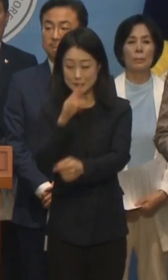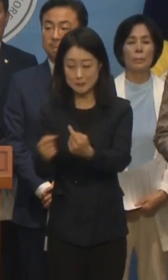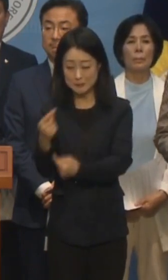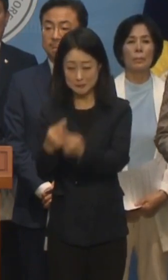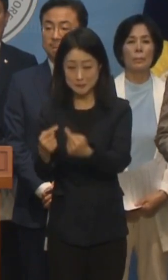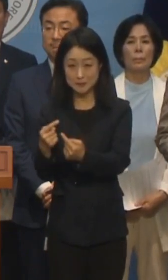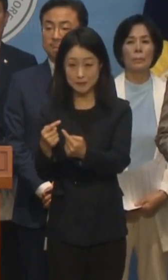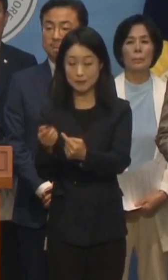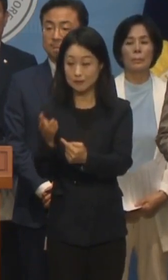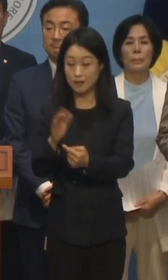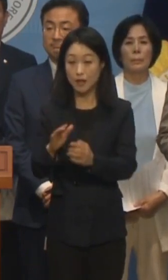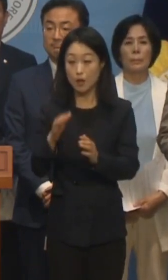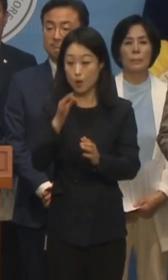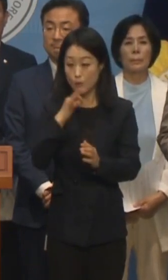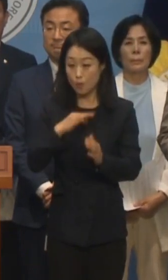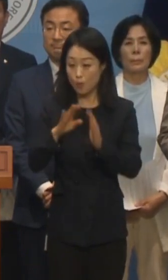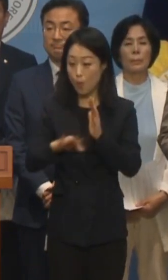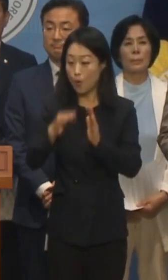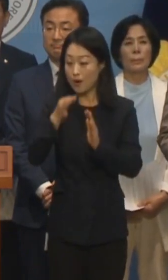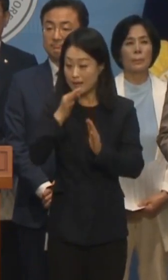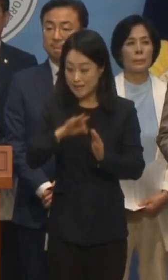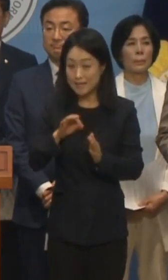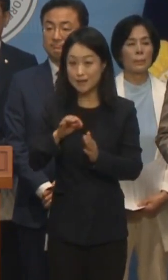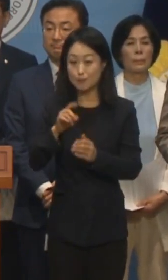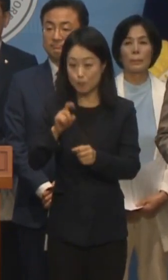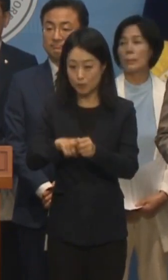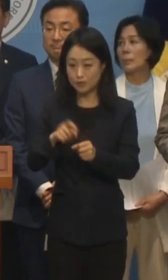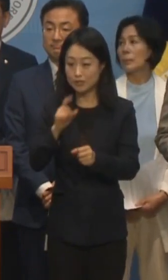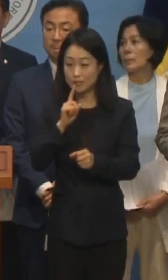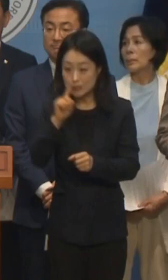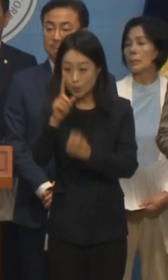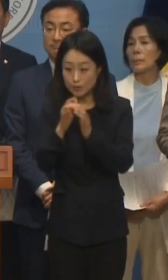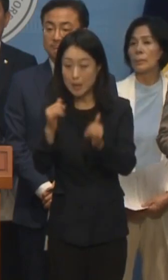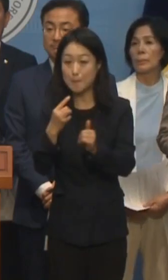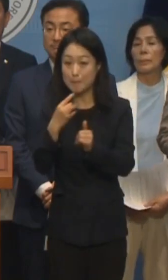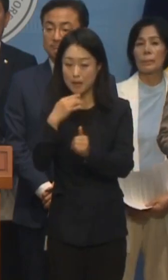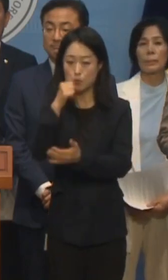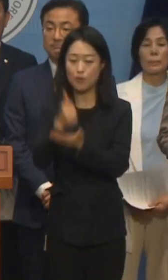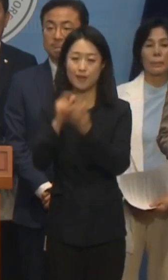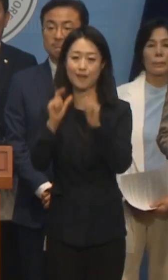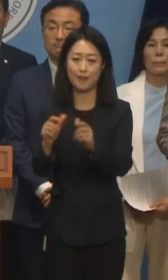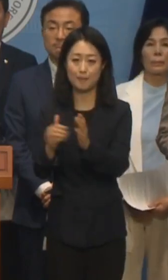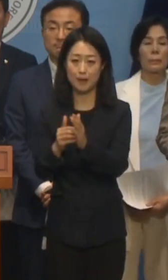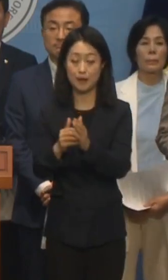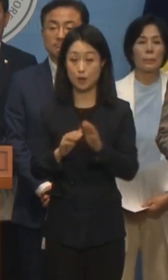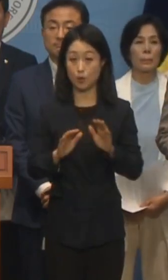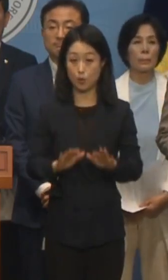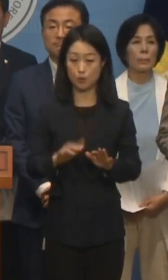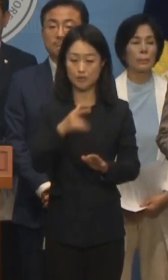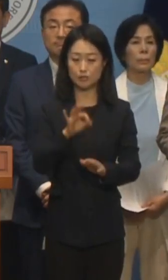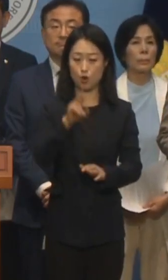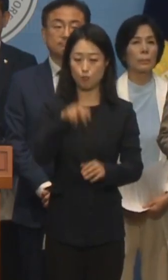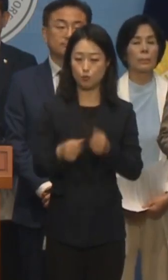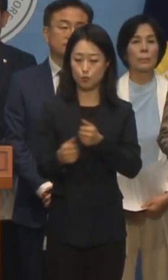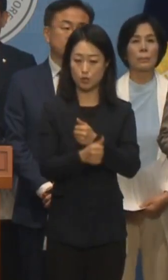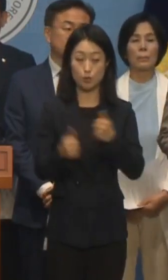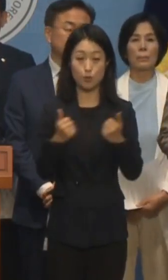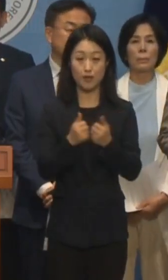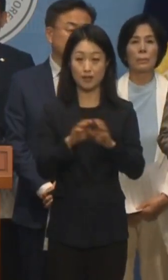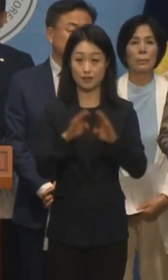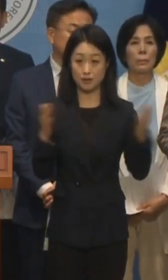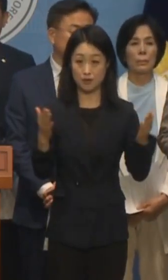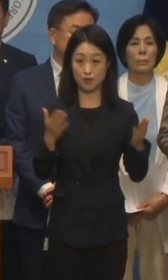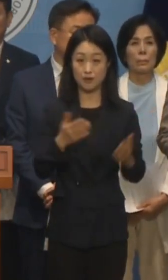경찰에 입접하는 어처구니 없는 결정까지 내렸습니다. 따라서 오늘은 정무위 소속